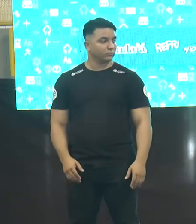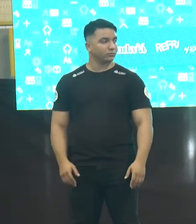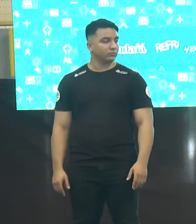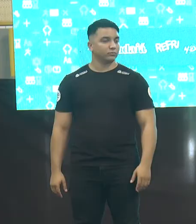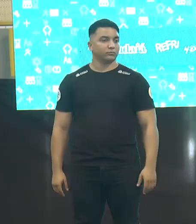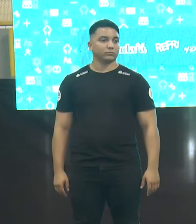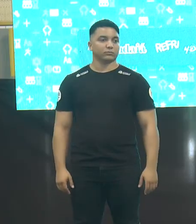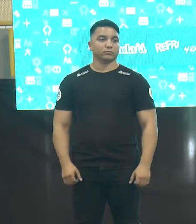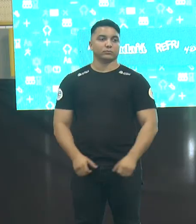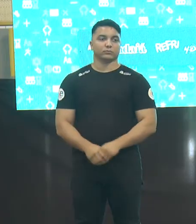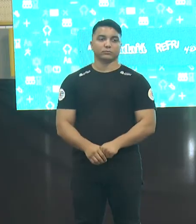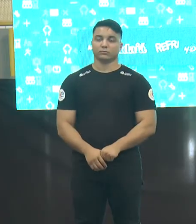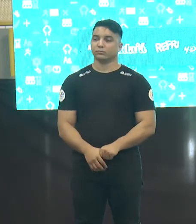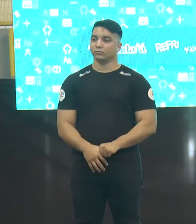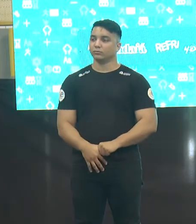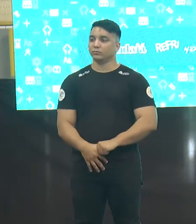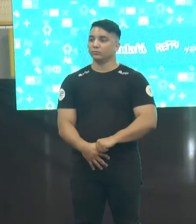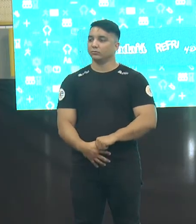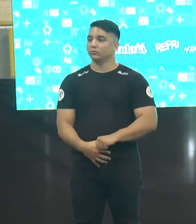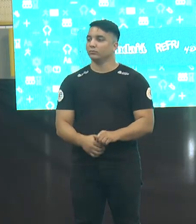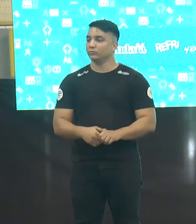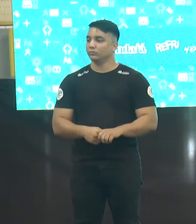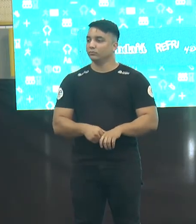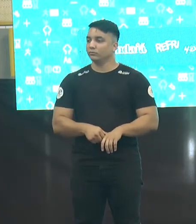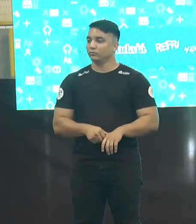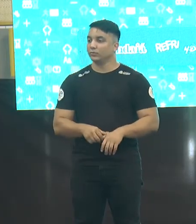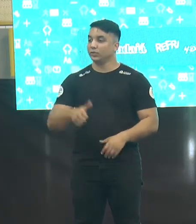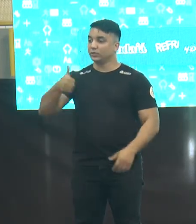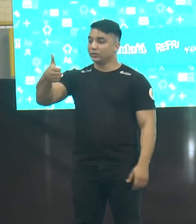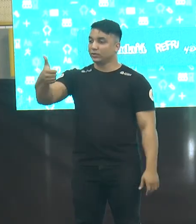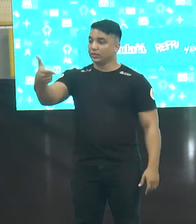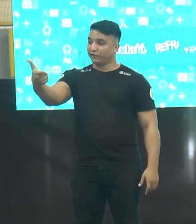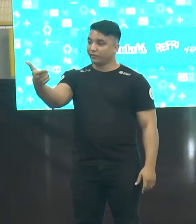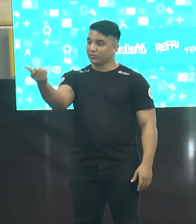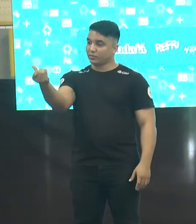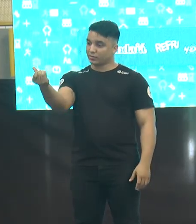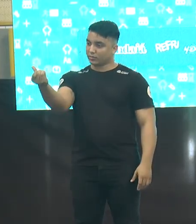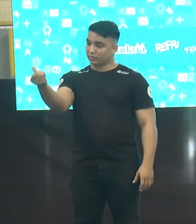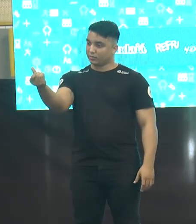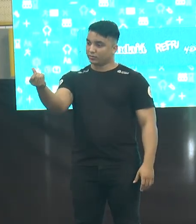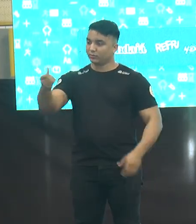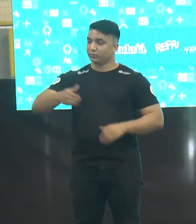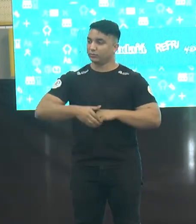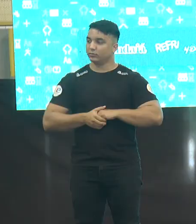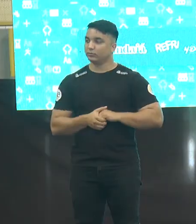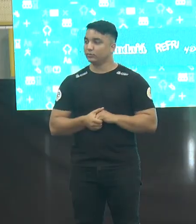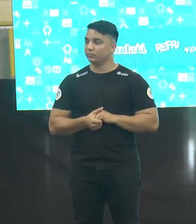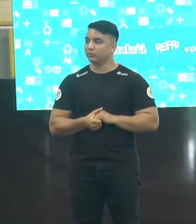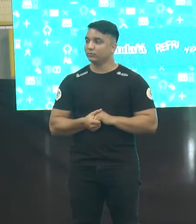Vou baixar aqui. Bom, então galera, vamos nessa.